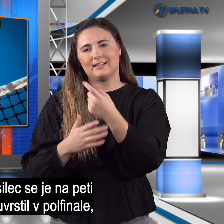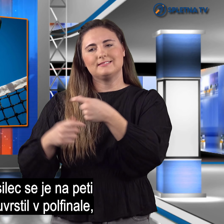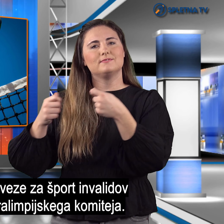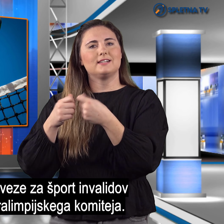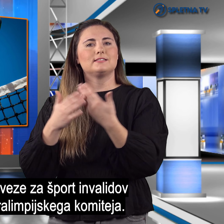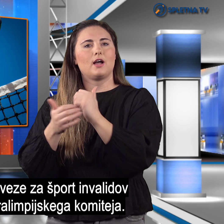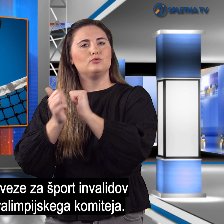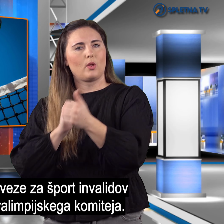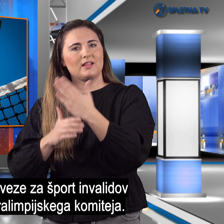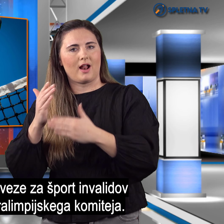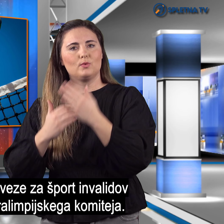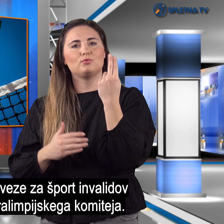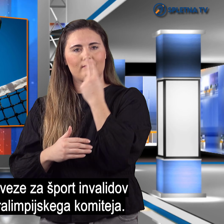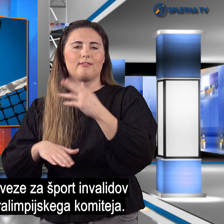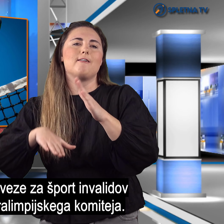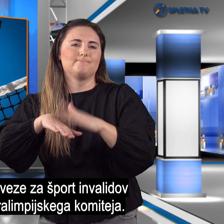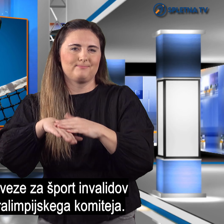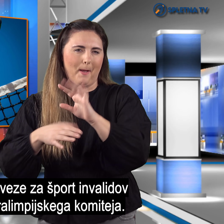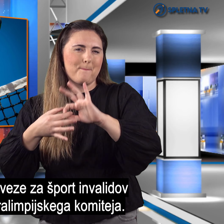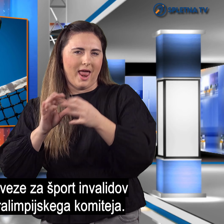Slovenije, Paralimpijskega komiteja.